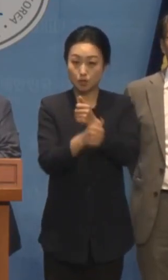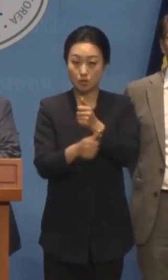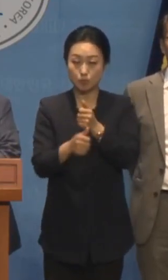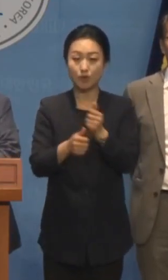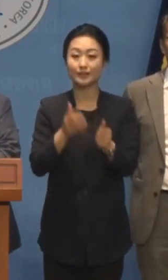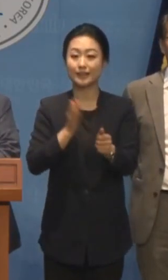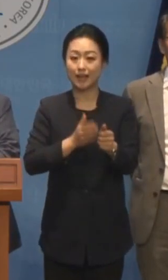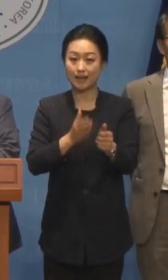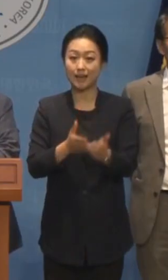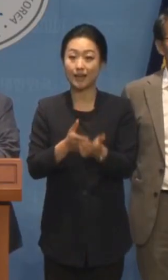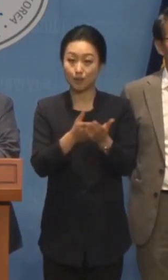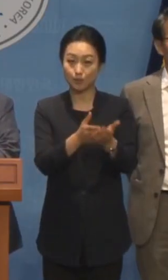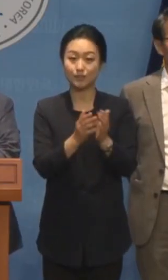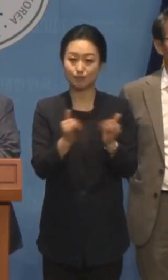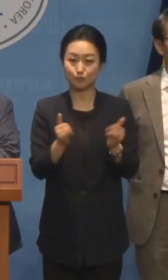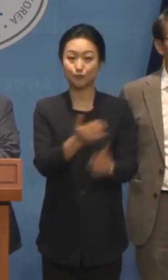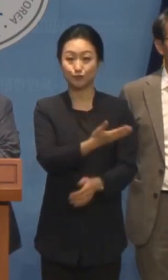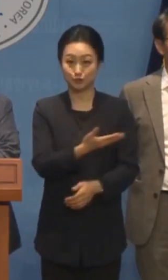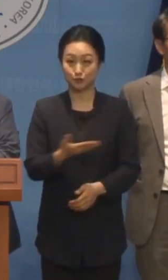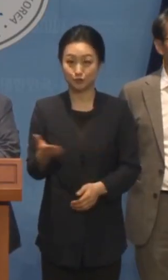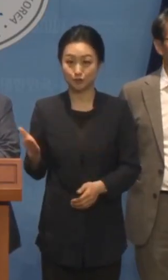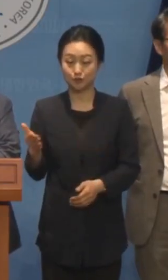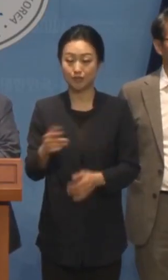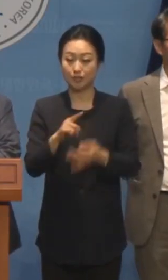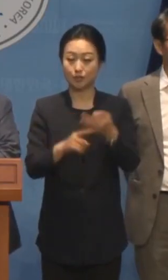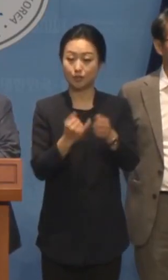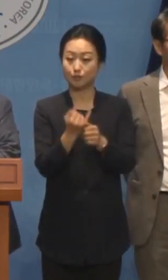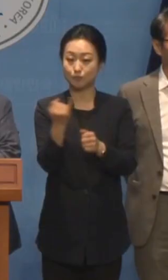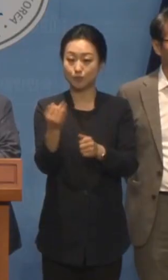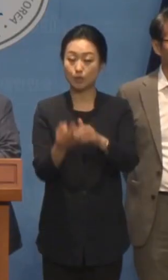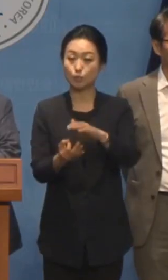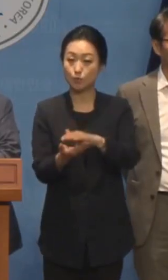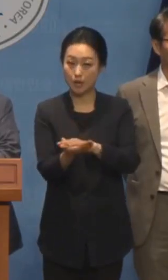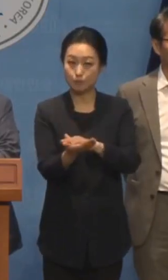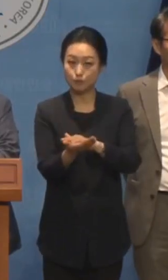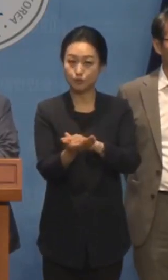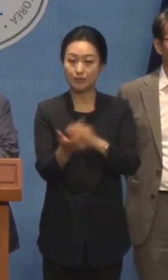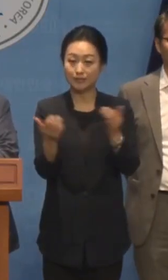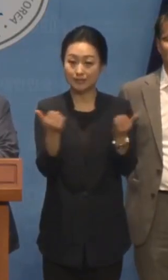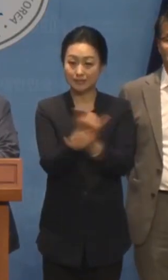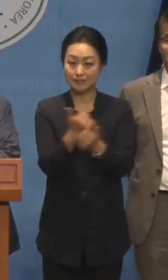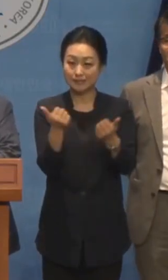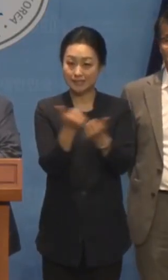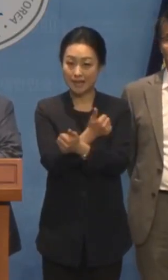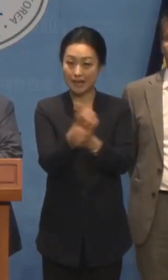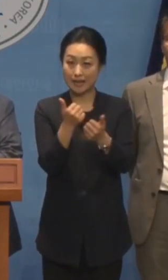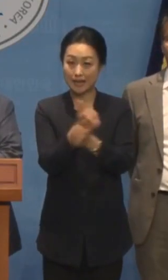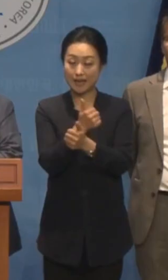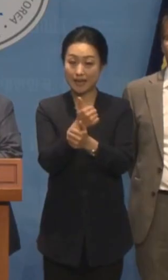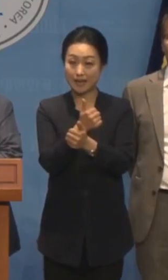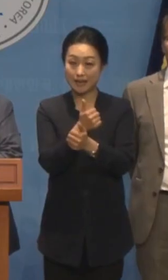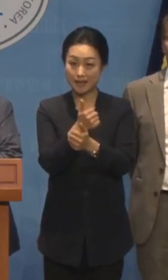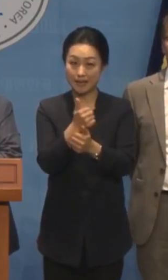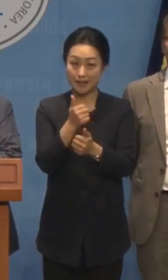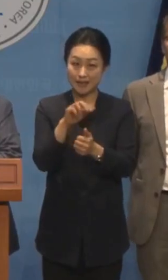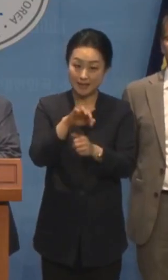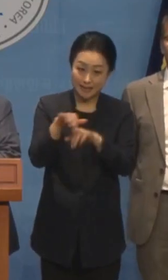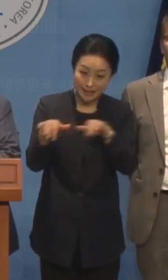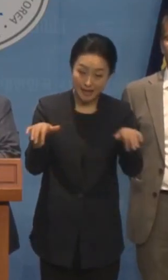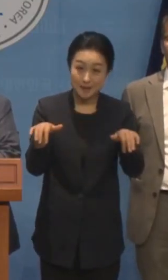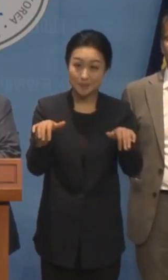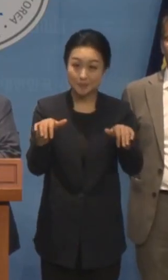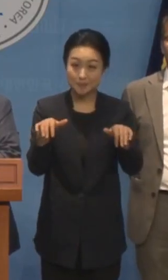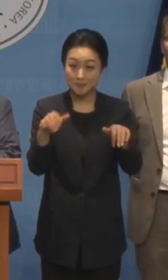분들, 또 김건희의 뇌물 수수 및 인사개입 의혹의 당사자인 분들이